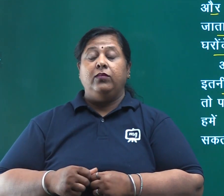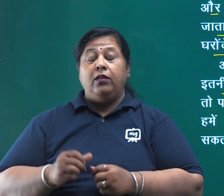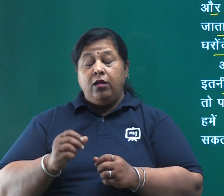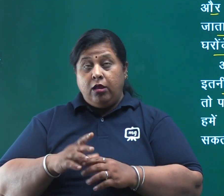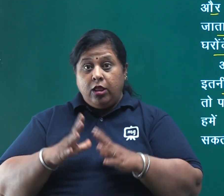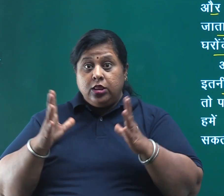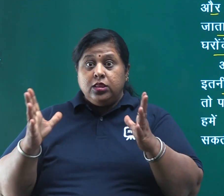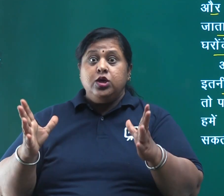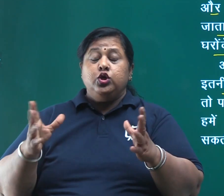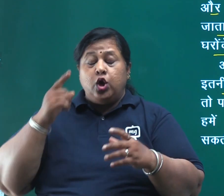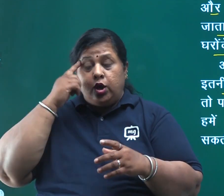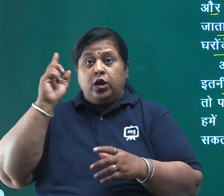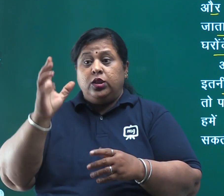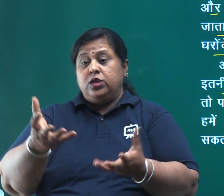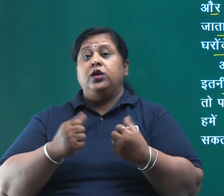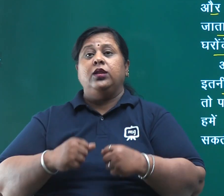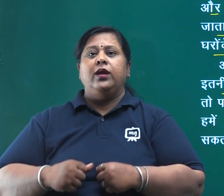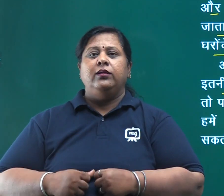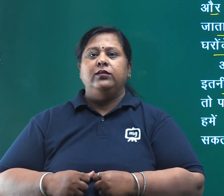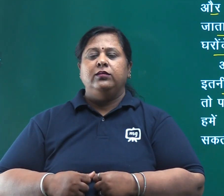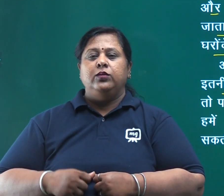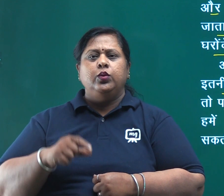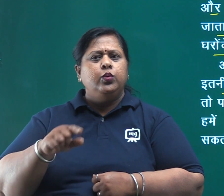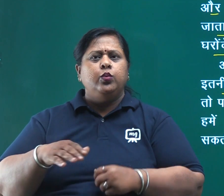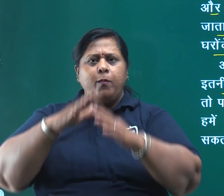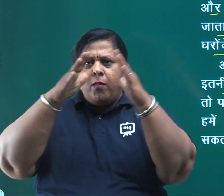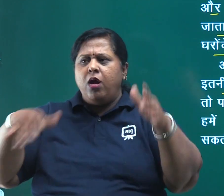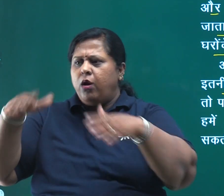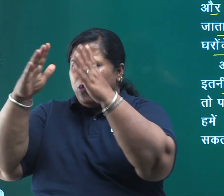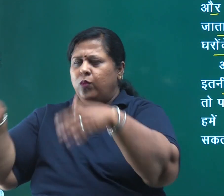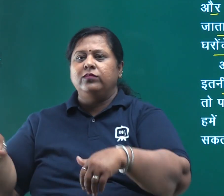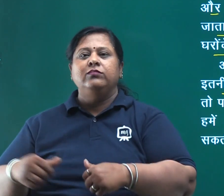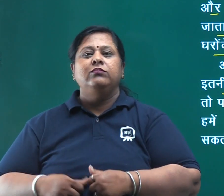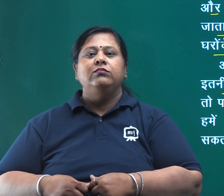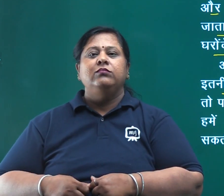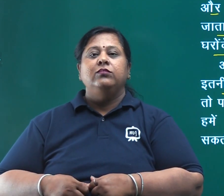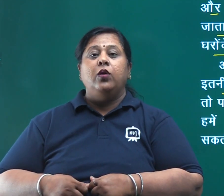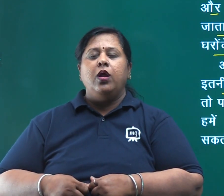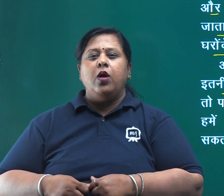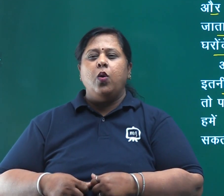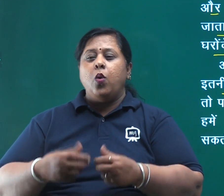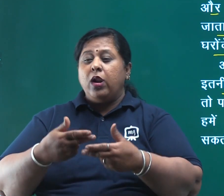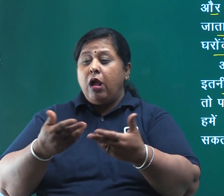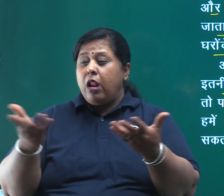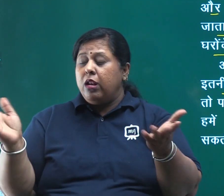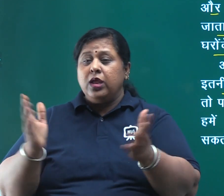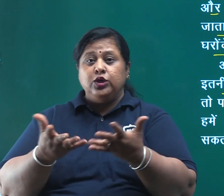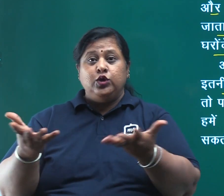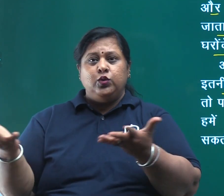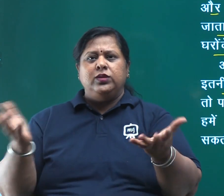इतनी जानकारी दे सकता है, तो पहाड़ों और अन्य चीज़ों से